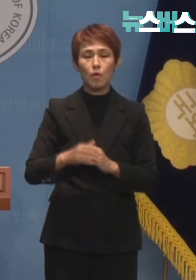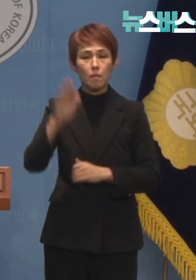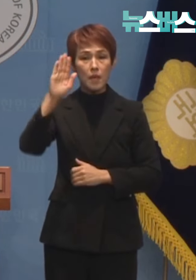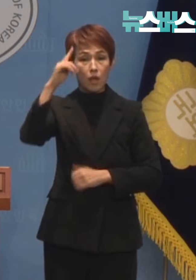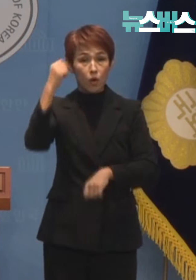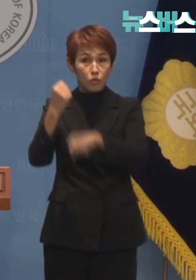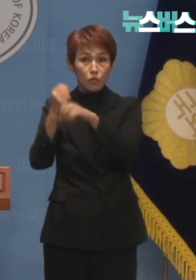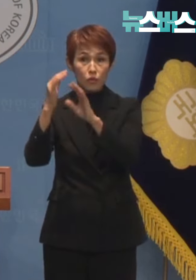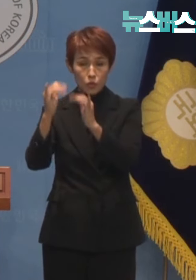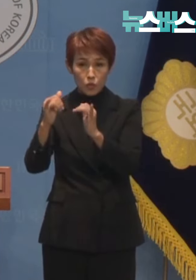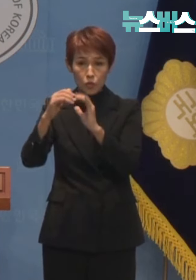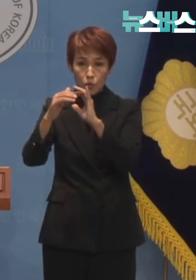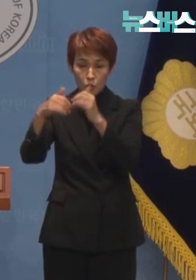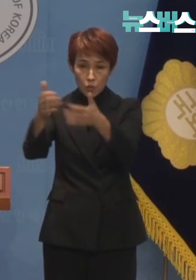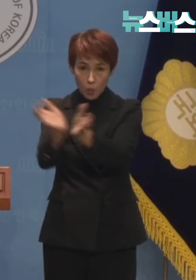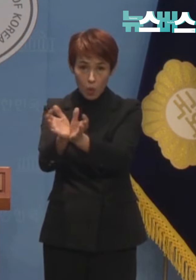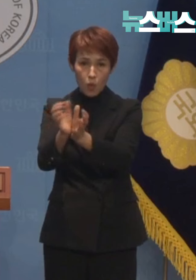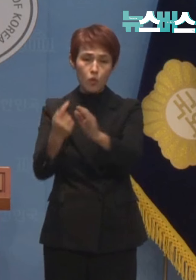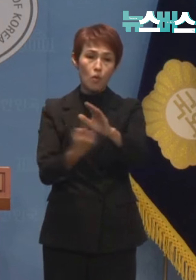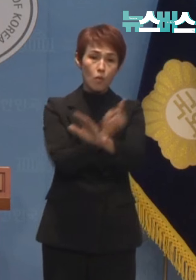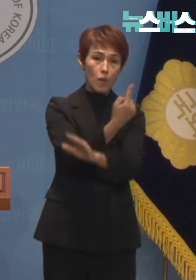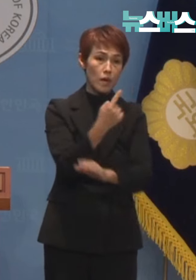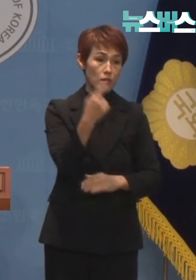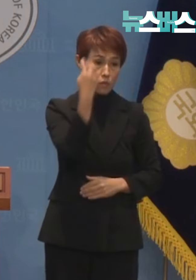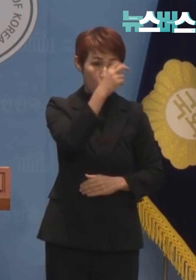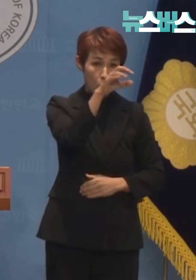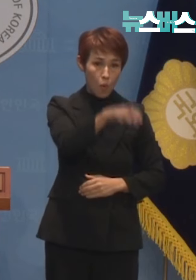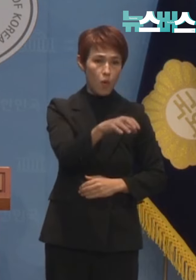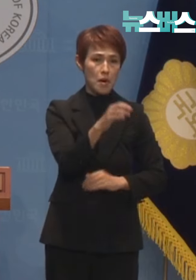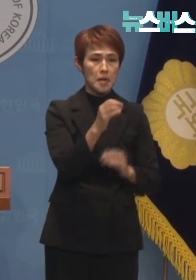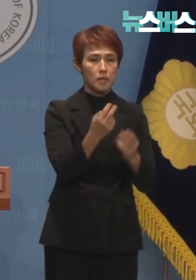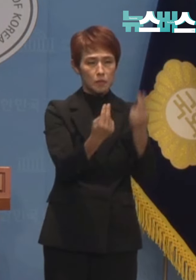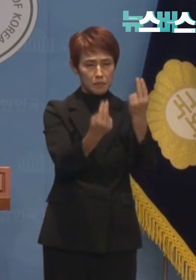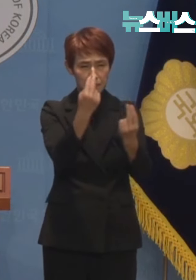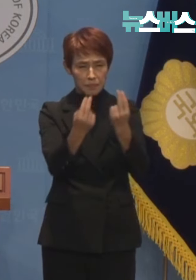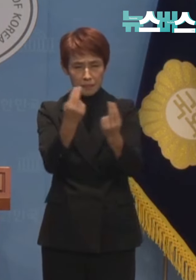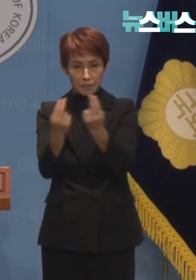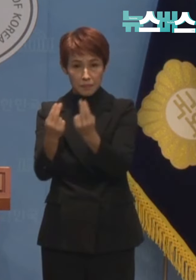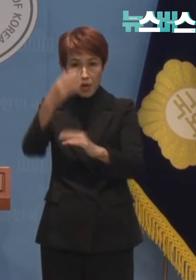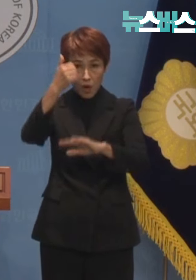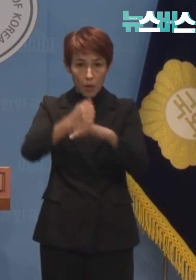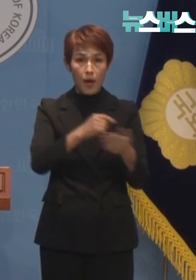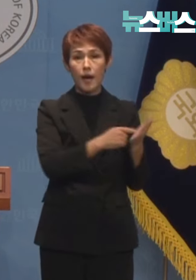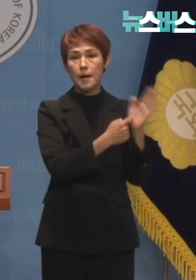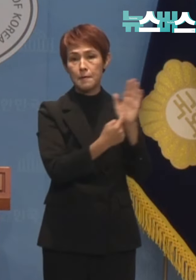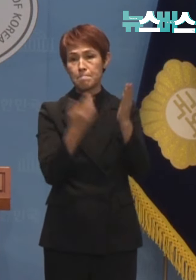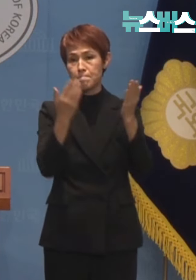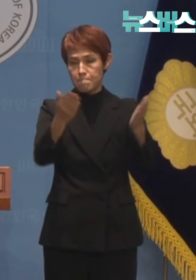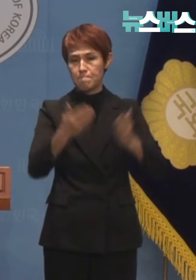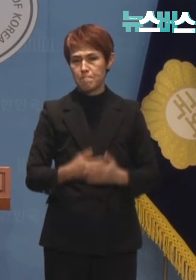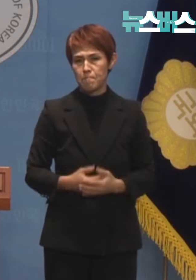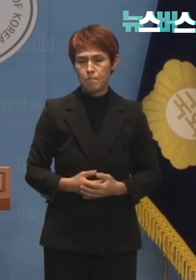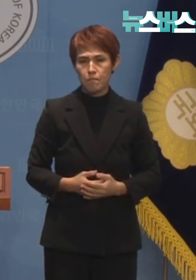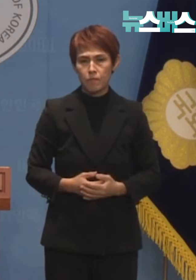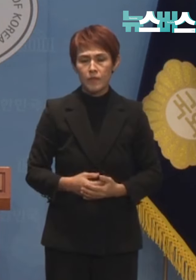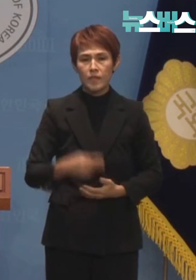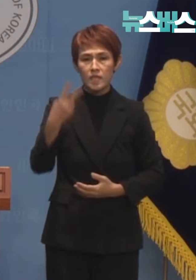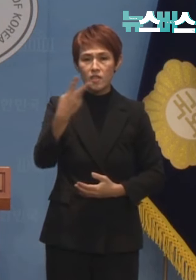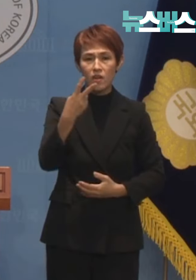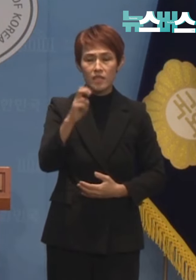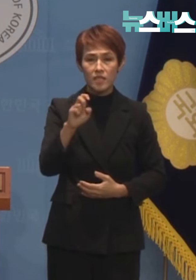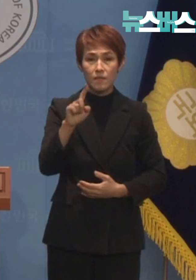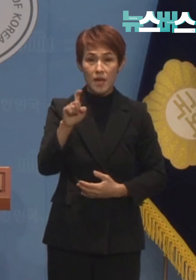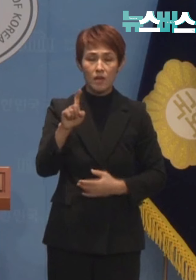대선 여론조사들도 전수조사하여 비교한 결과라는 점을 미리 말씀드립니다.